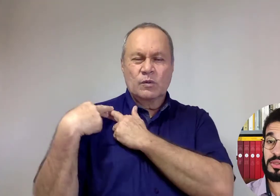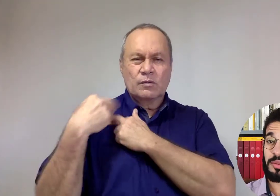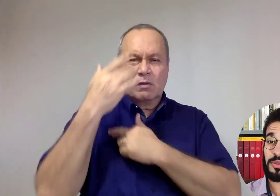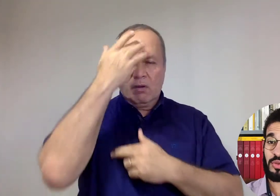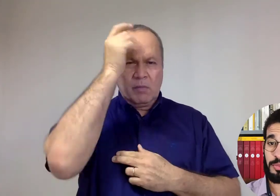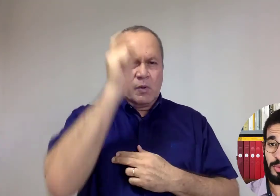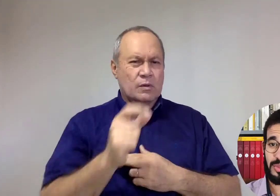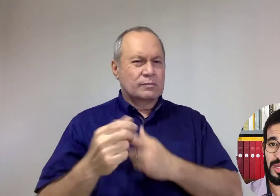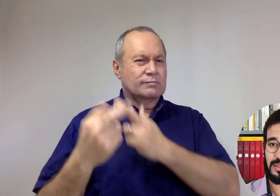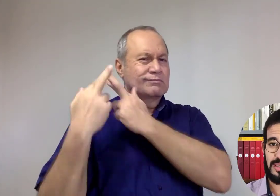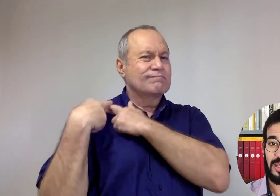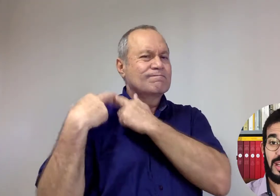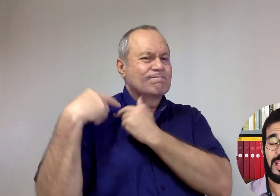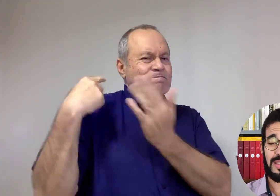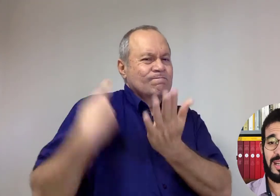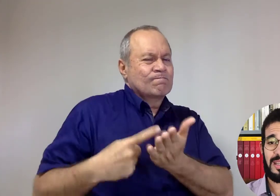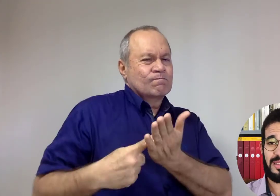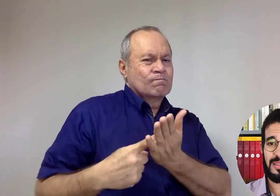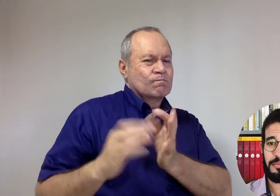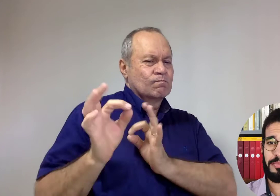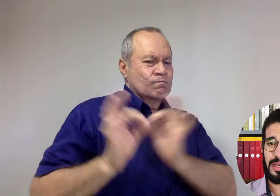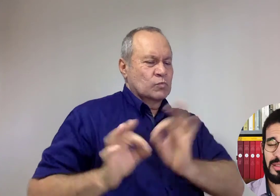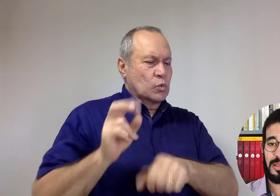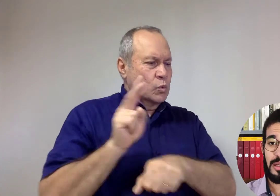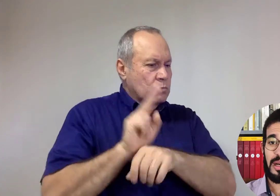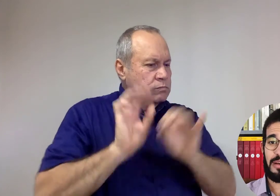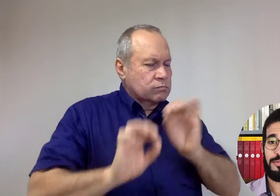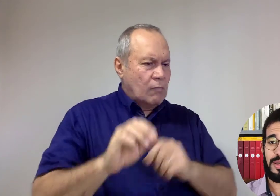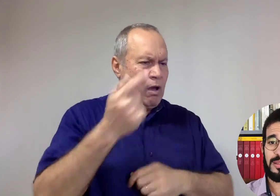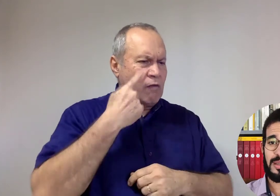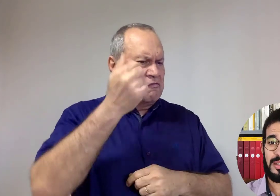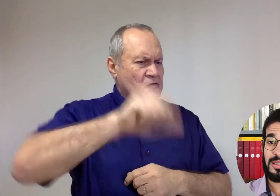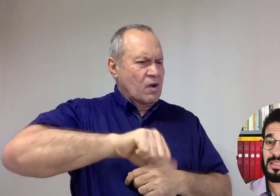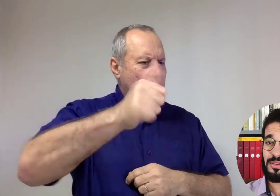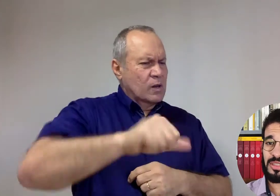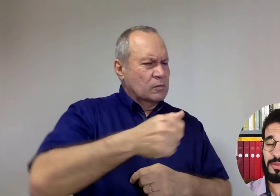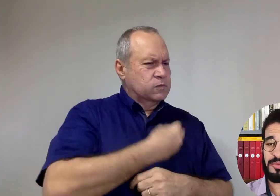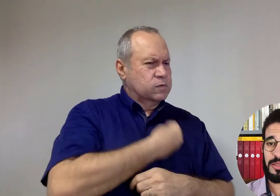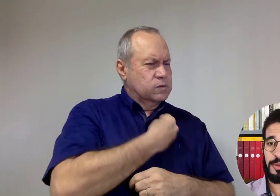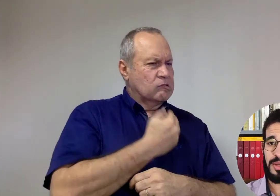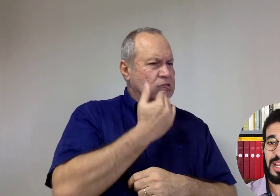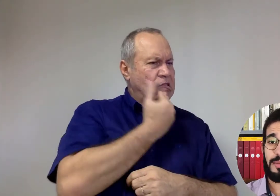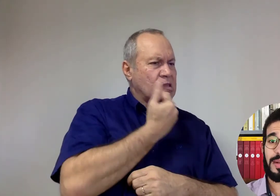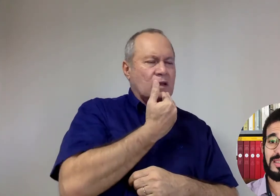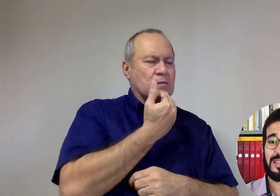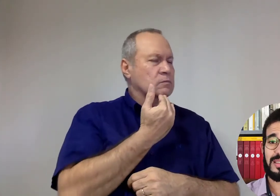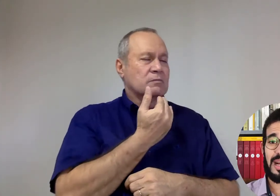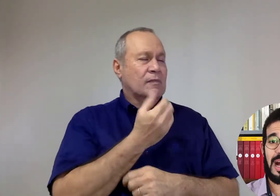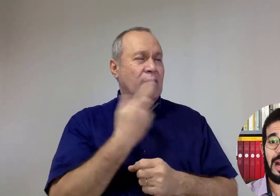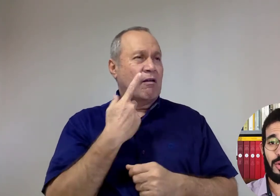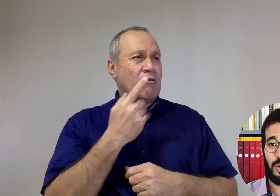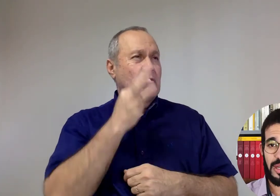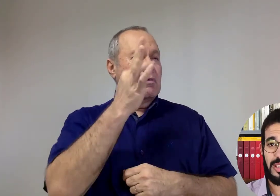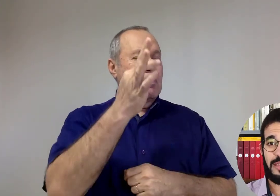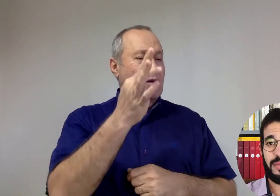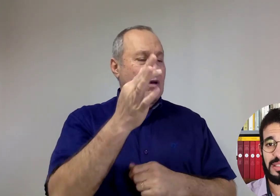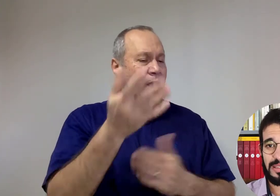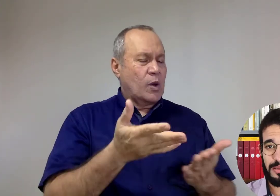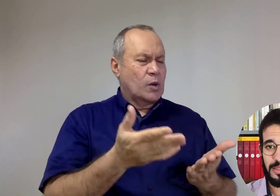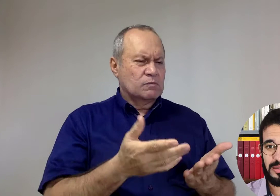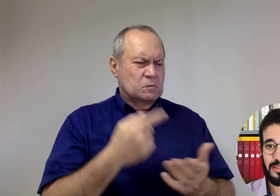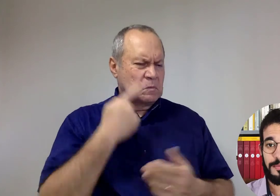A postura de uma pessoa prudente, que analisa bem a vida, não simplesmente pelo que ela apresenta